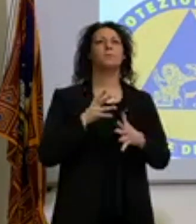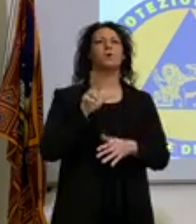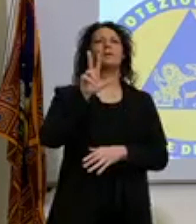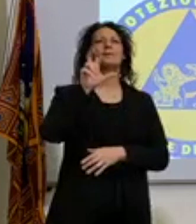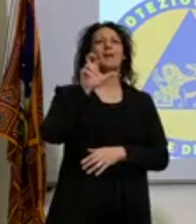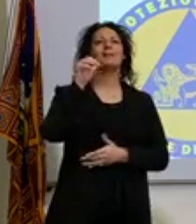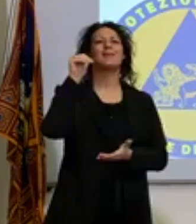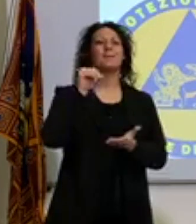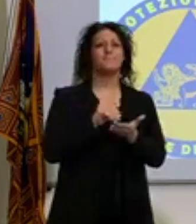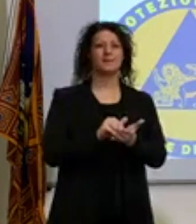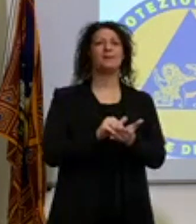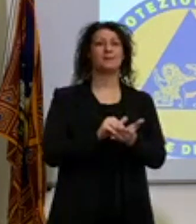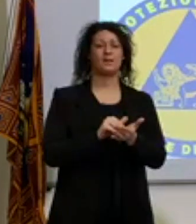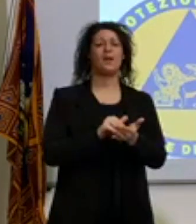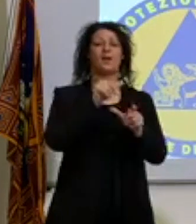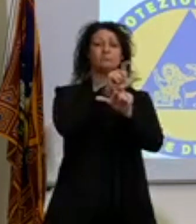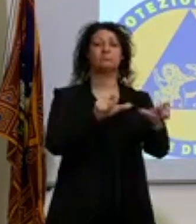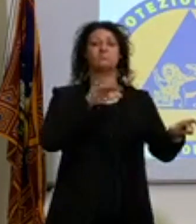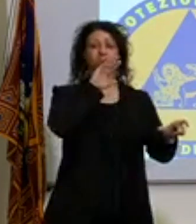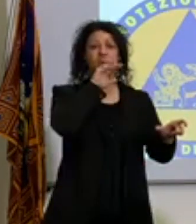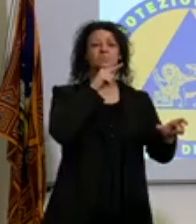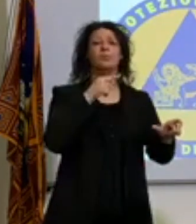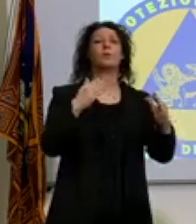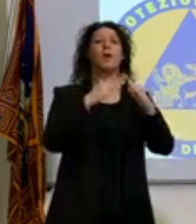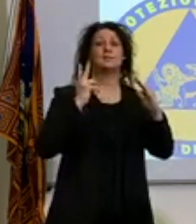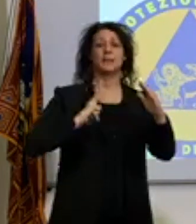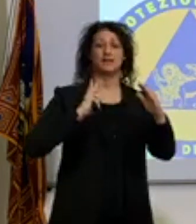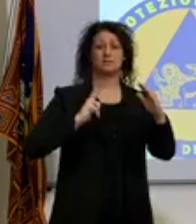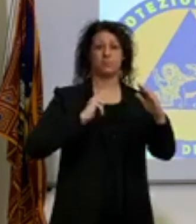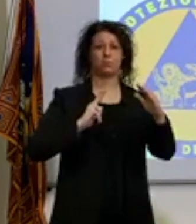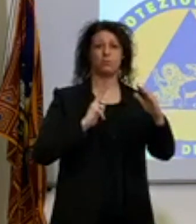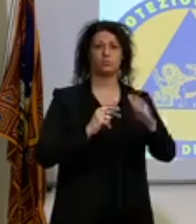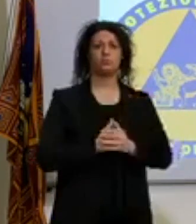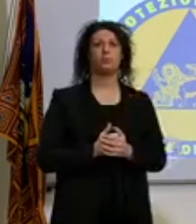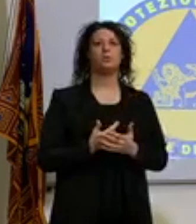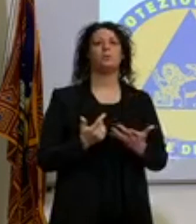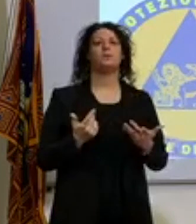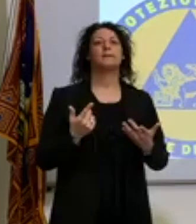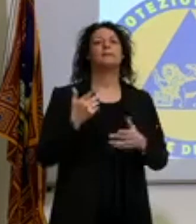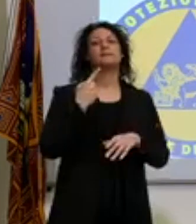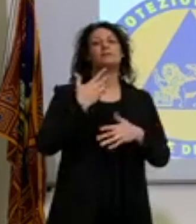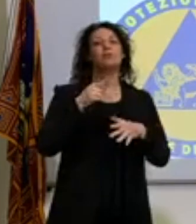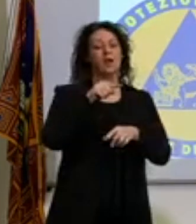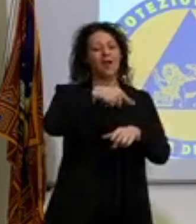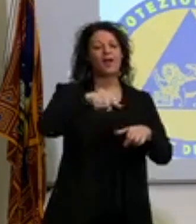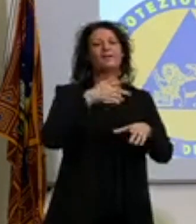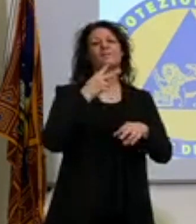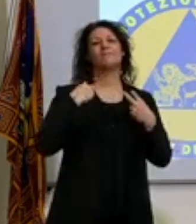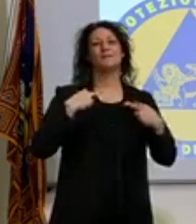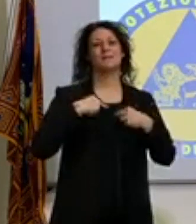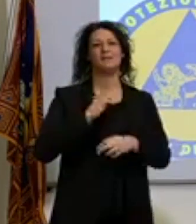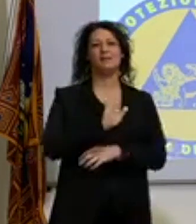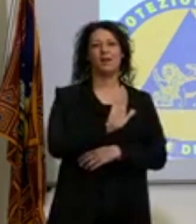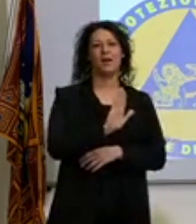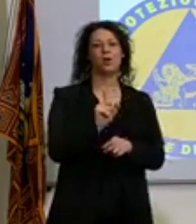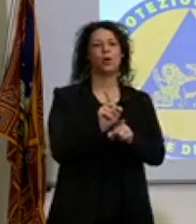tributo più alto di vite per questo virus davvero pericoloso, dice. E tra le disposizioni del nuovo piano, massima attenzione per gli ospiti delle